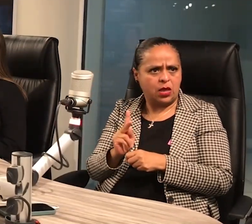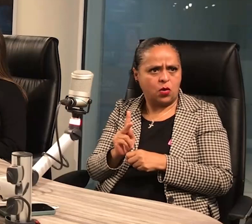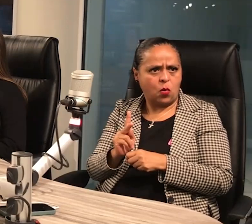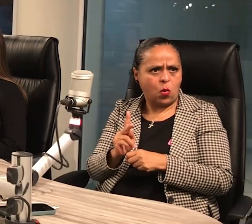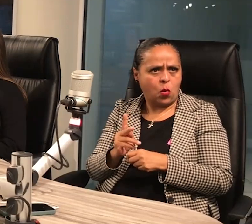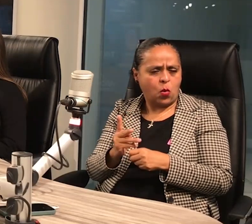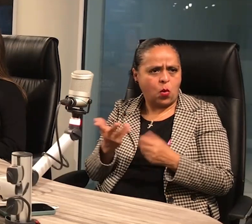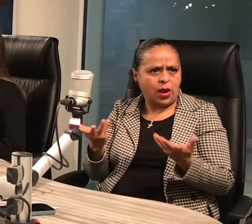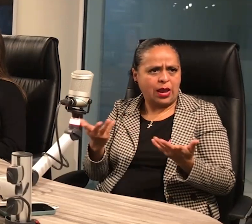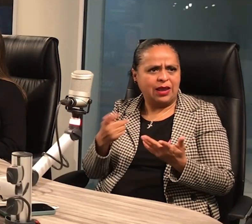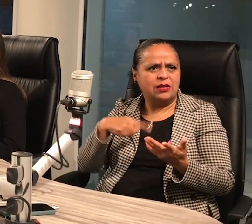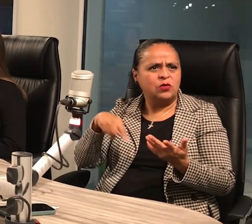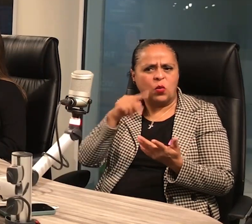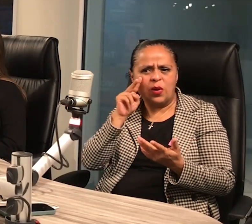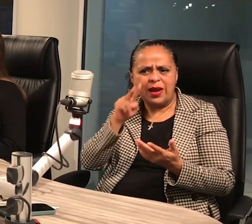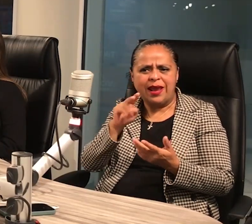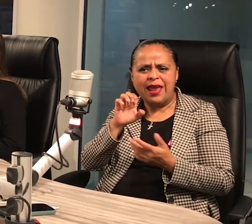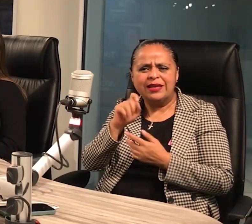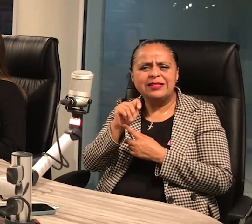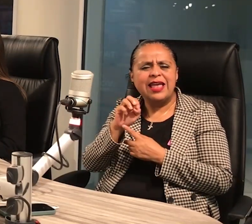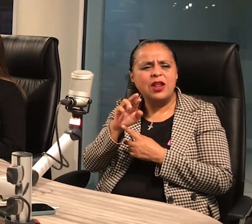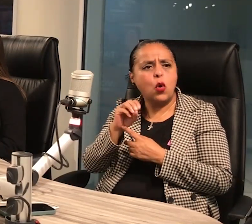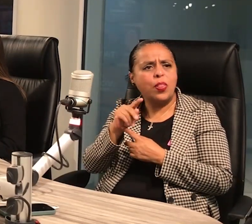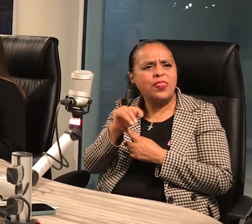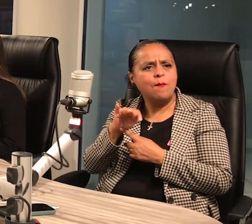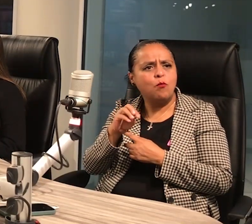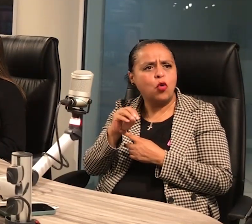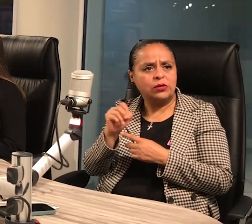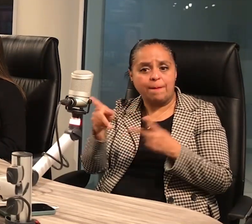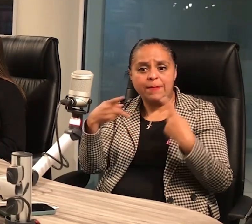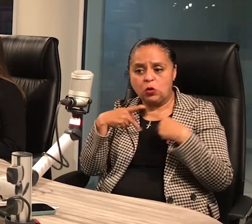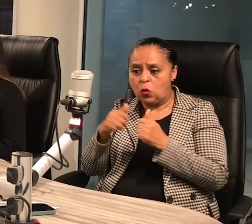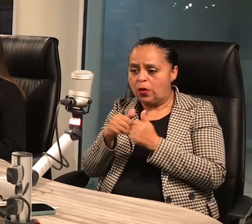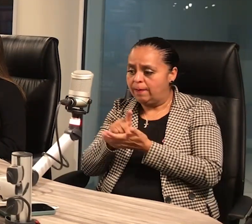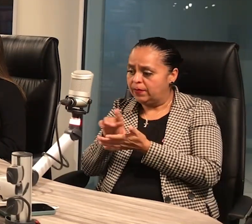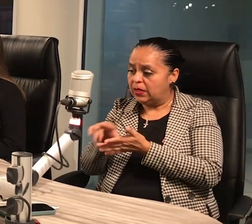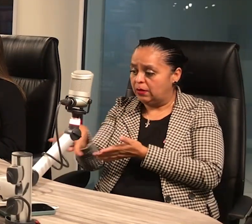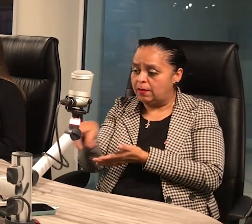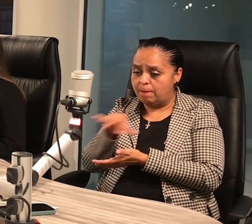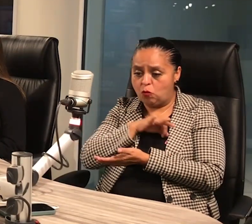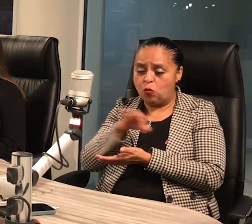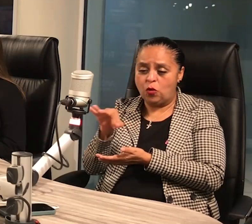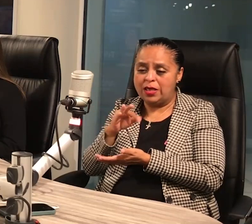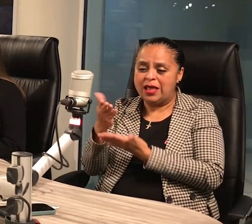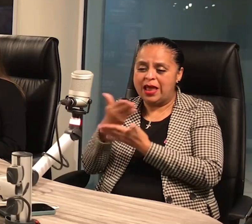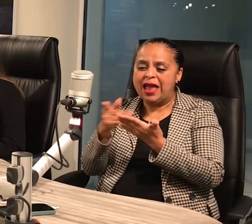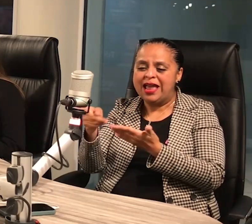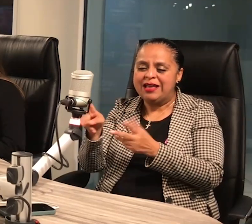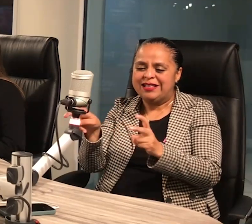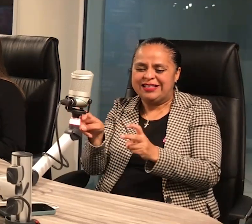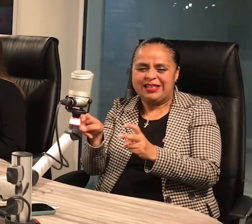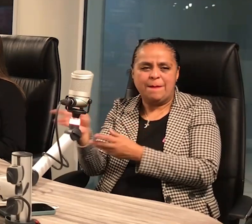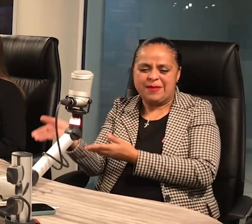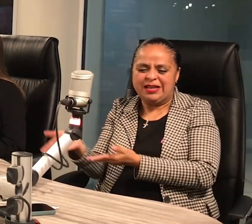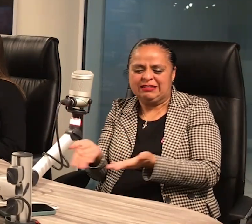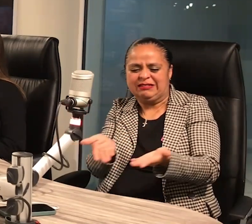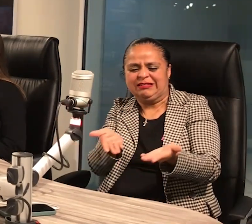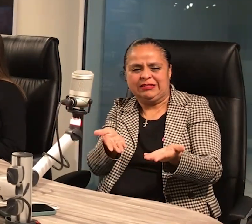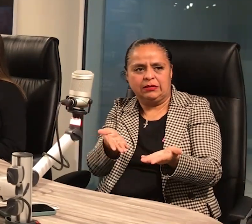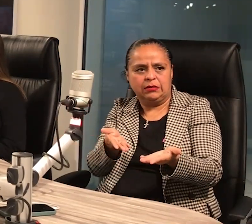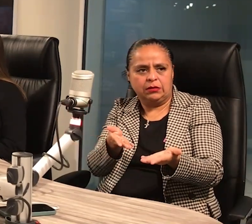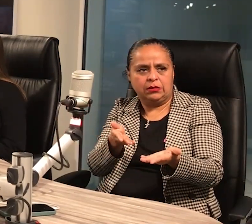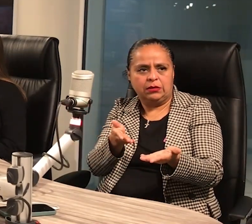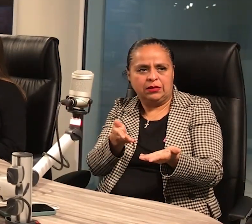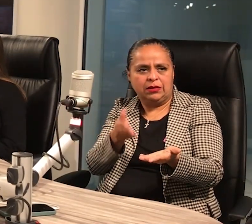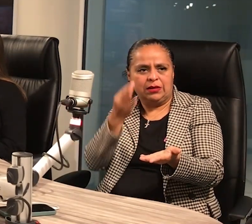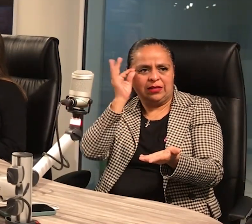parte del estigma y del estereotipo de que una persona con discapacidad puede servir, entre comillas, para una tarea en